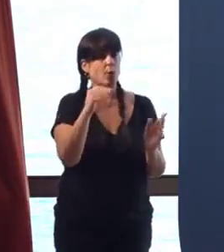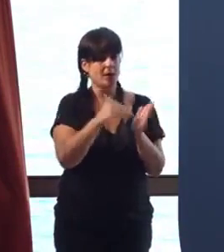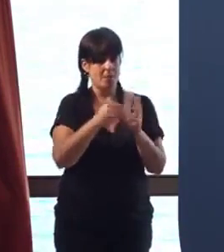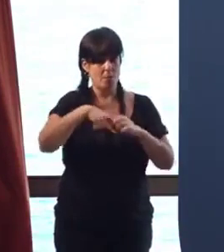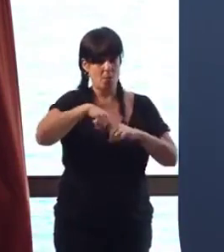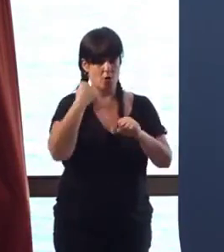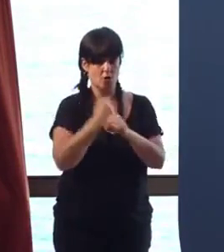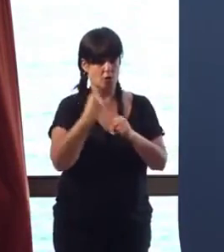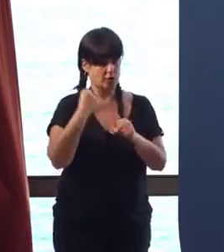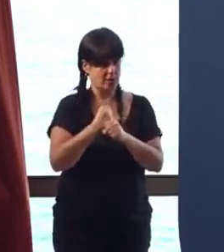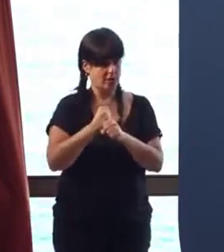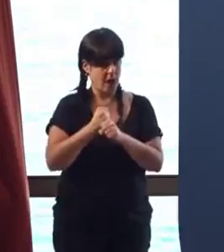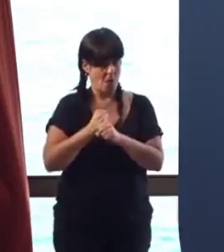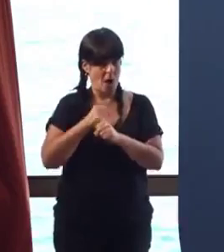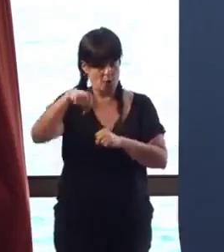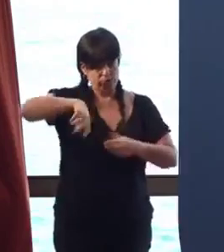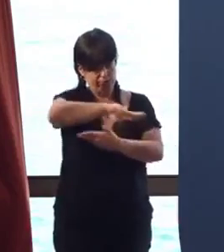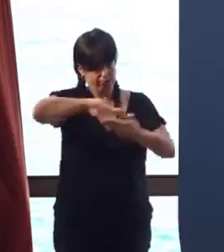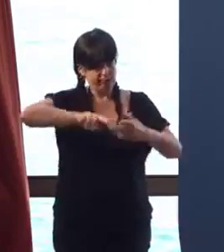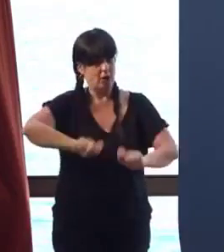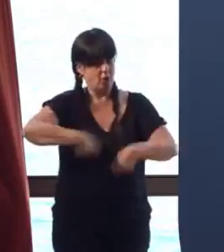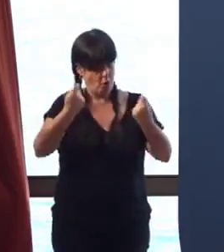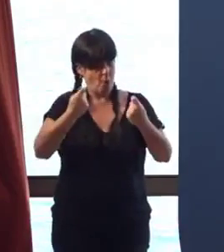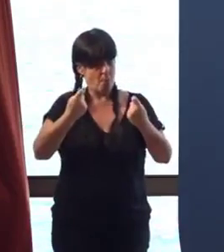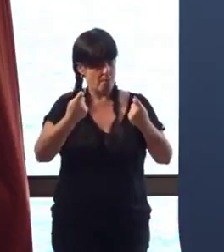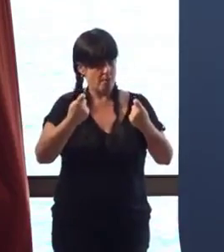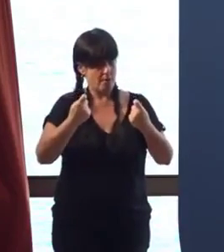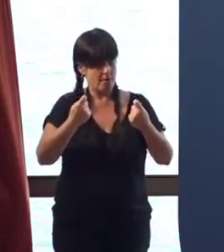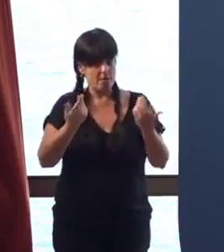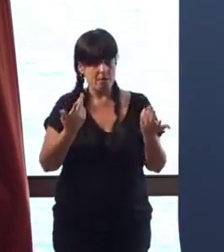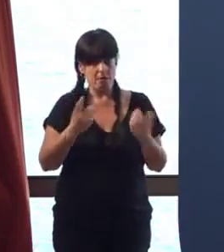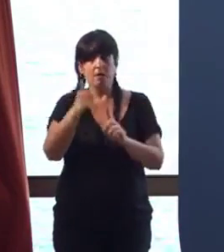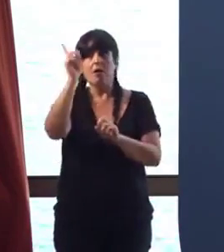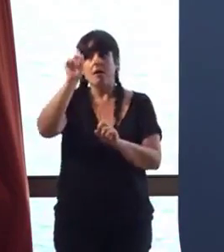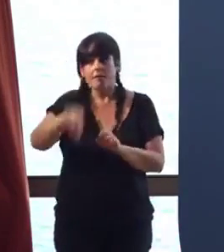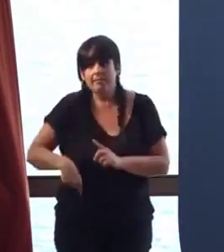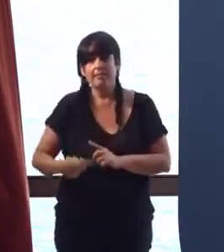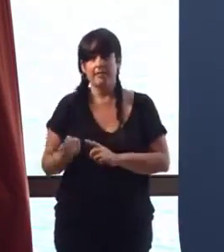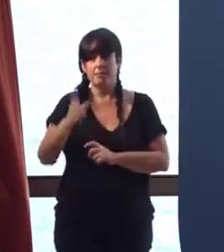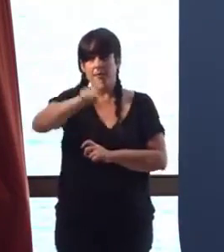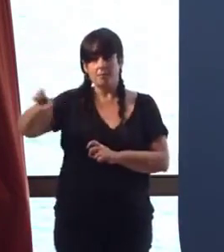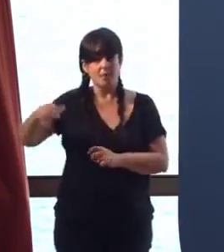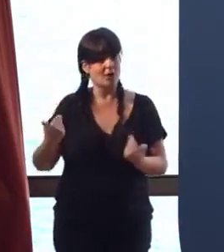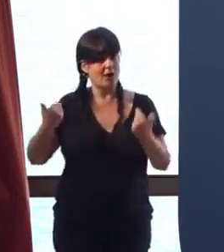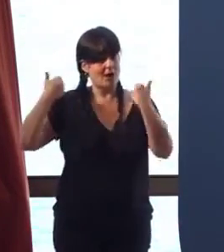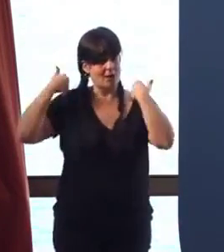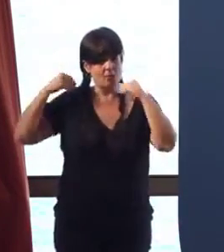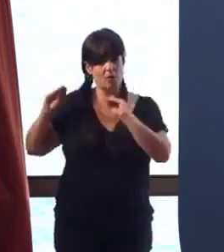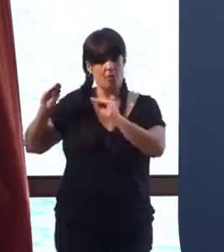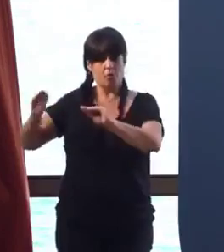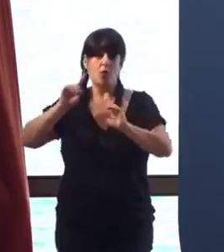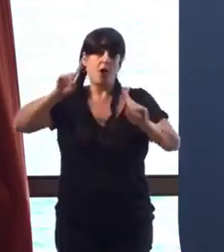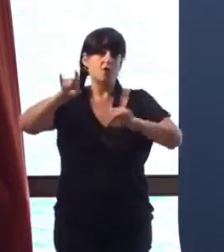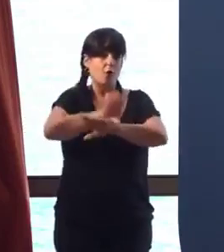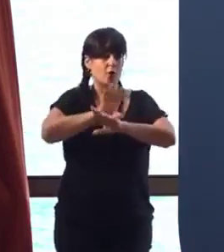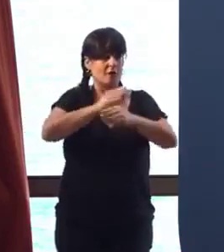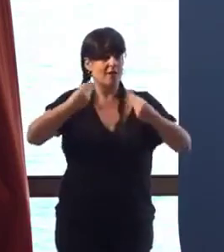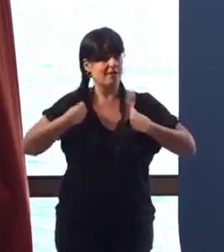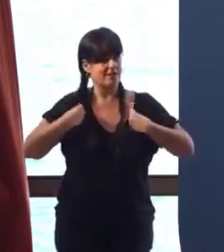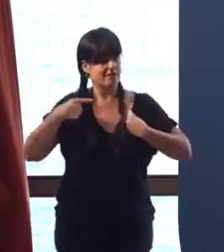que gobierna el señor Feijó en Galicia. Han sido imputados responsables de su consejería de sanidad por no